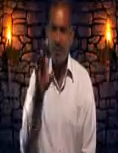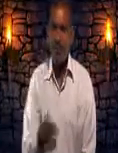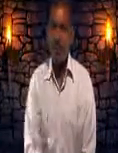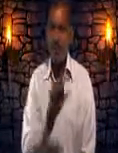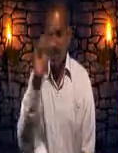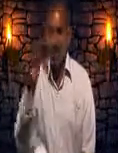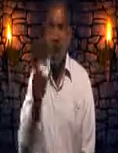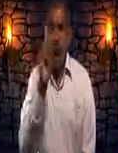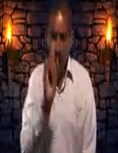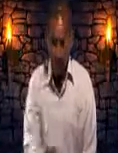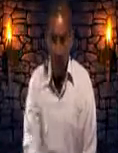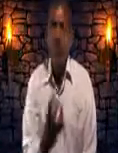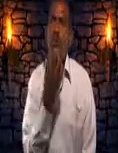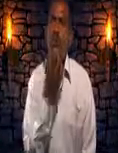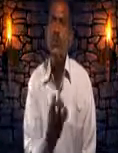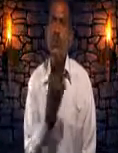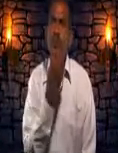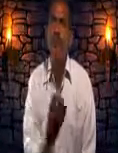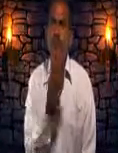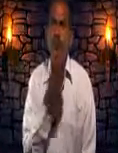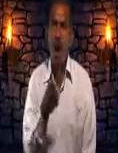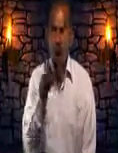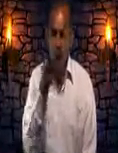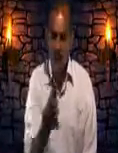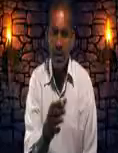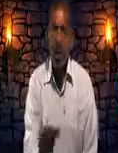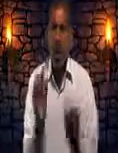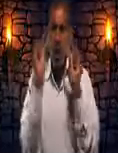வசனம் 15. ஆகையால் பரிசேயரும் அவனை நோக்கி,